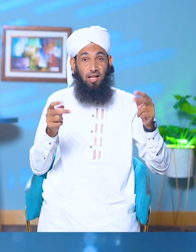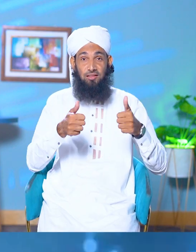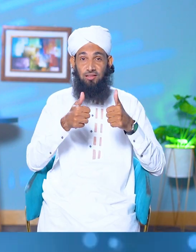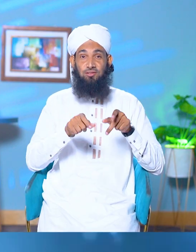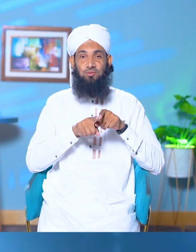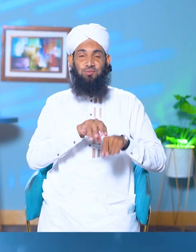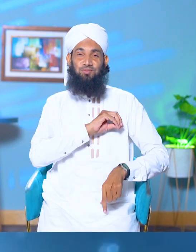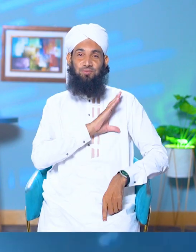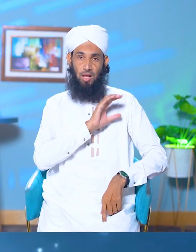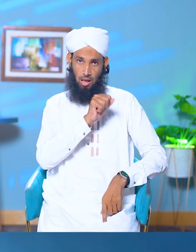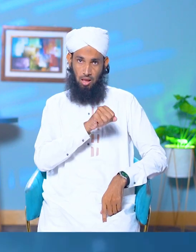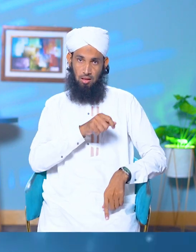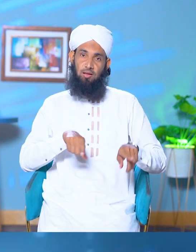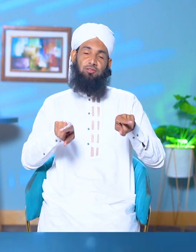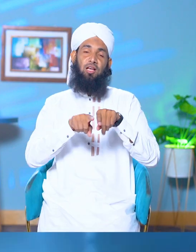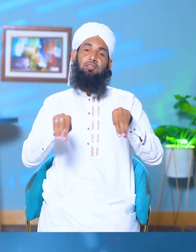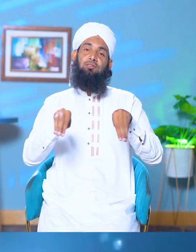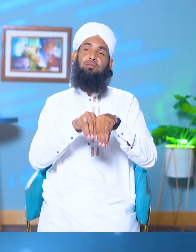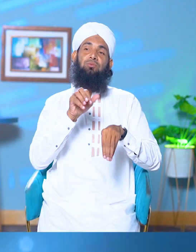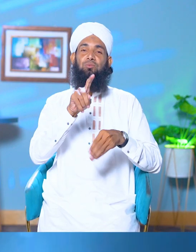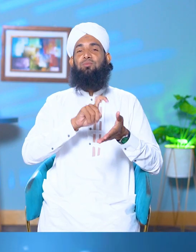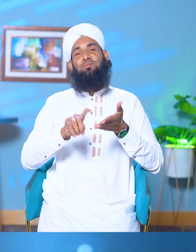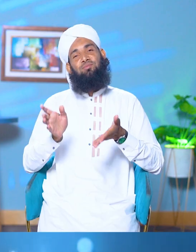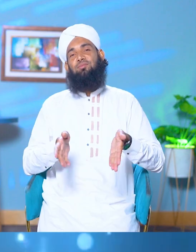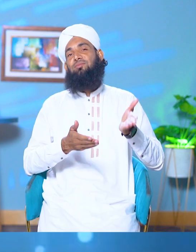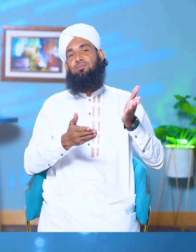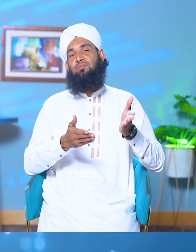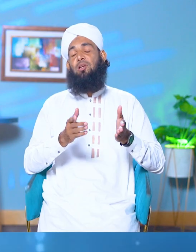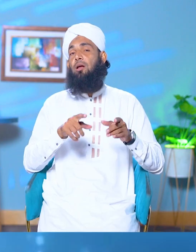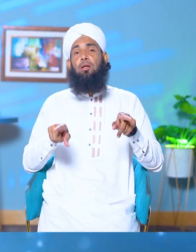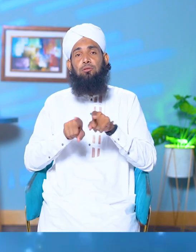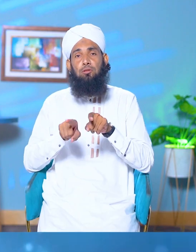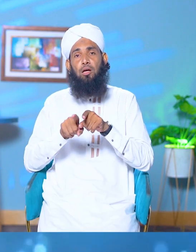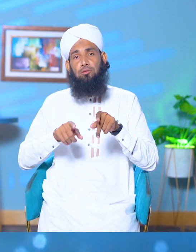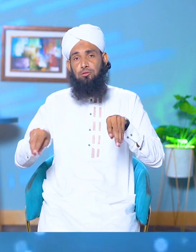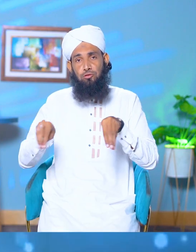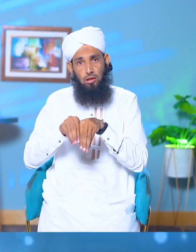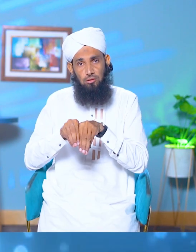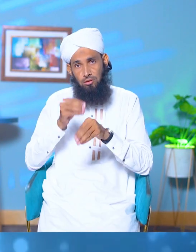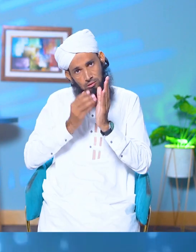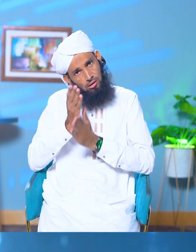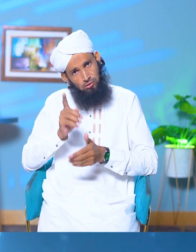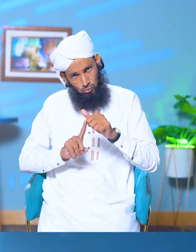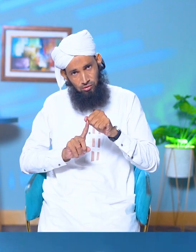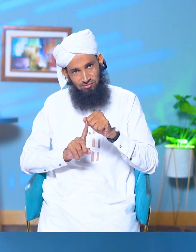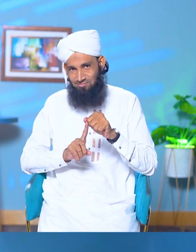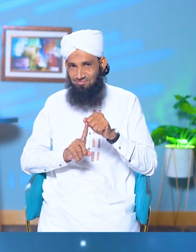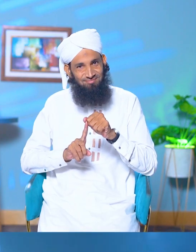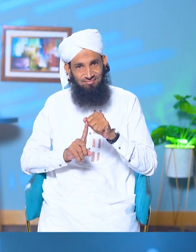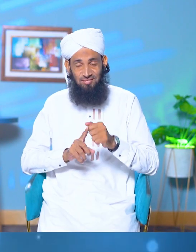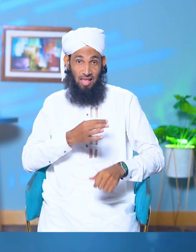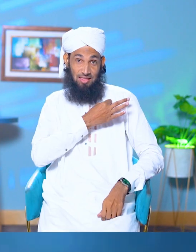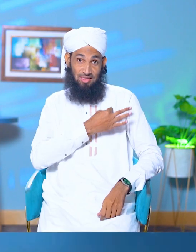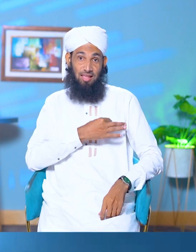ہے اور یہ رسم و رواج نہیں دیکھنے، کہ برادری ہی جنت میں لے جائے گی ضرور تو نہیں ہے نا، تو